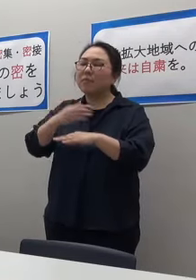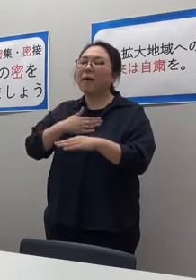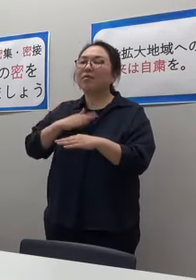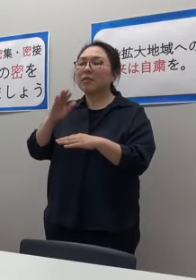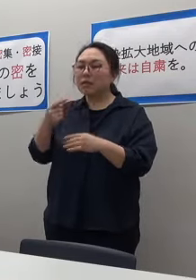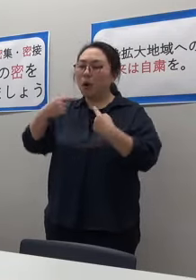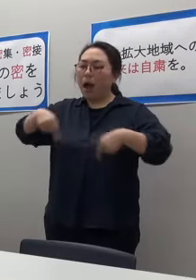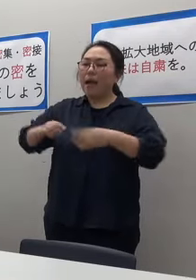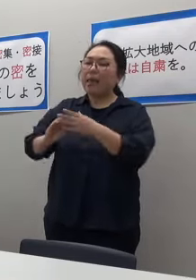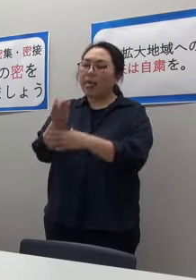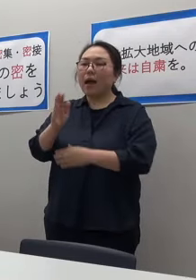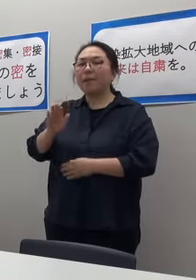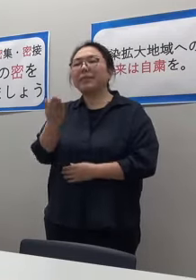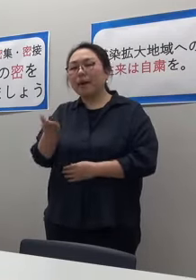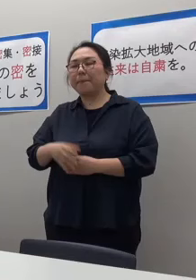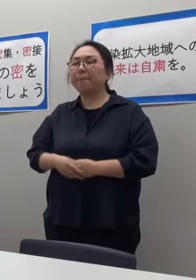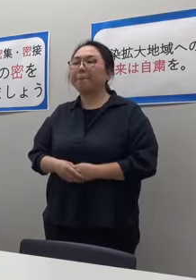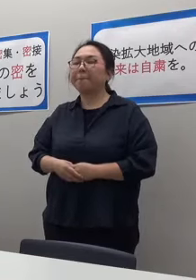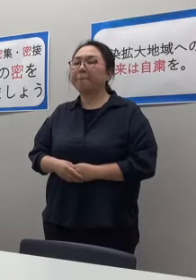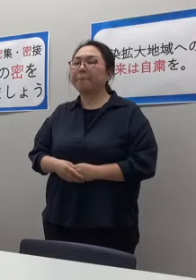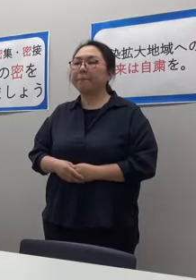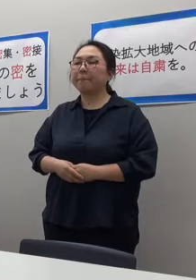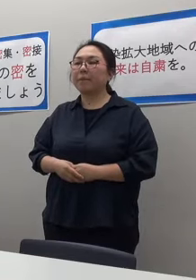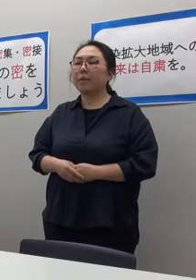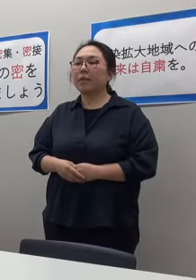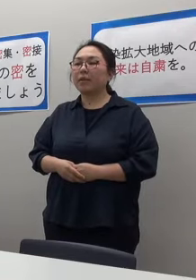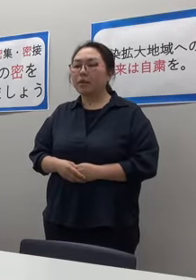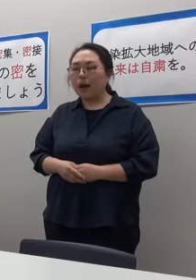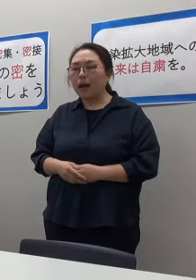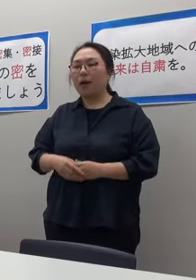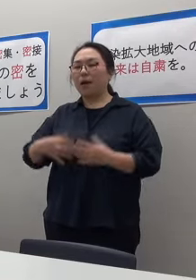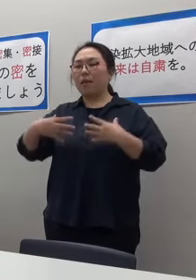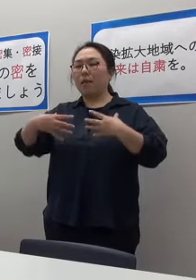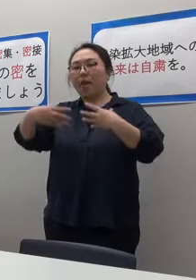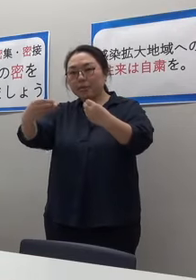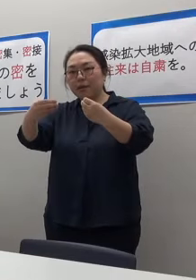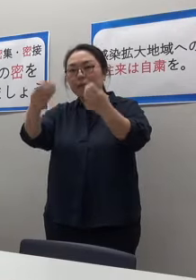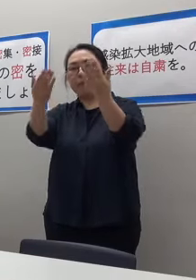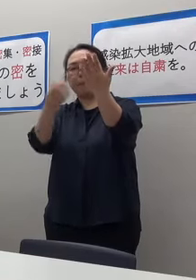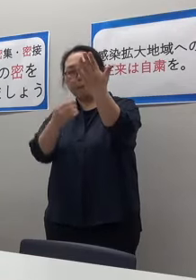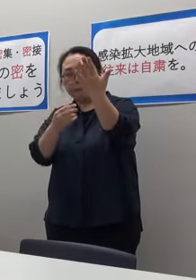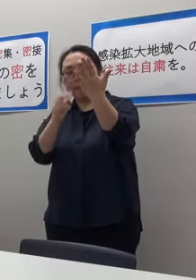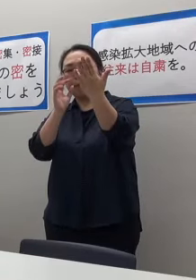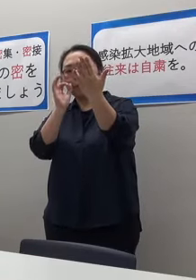のは今のところ見られてないかっていう、 画像上ですね、画像上